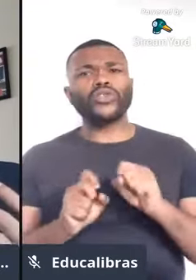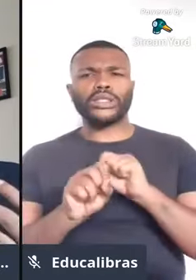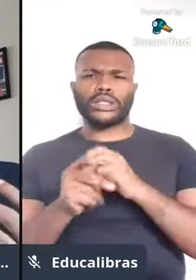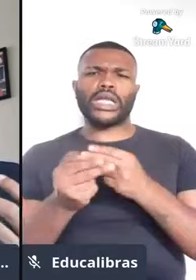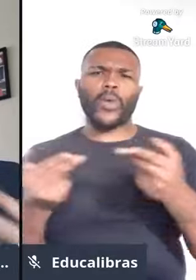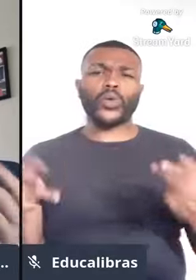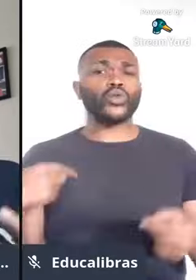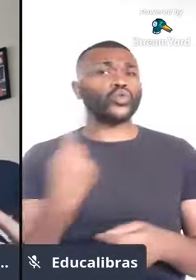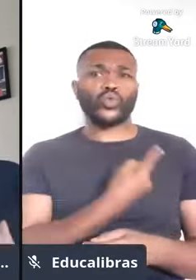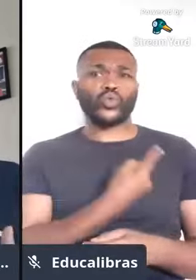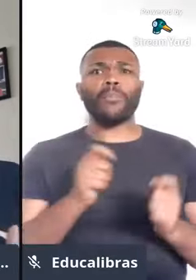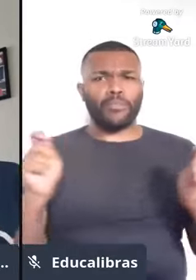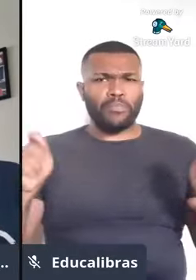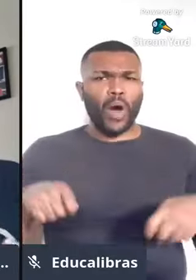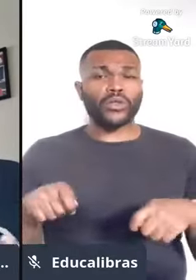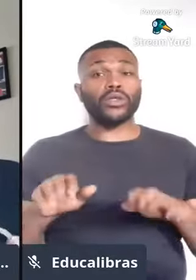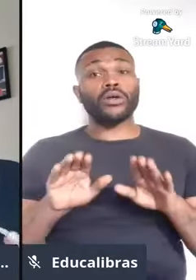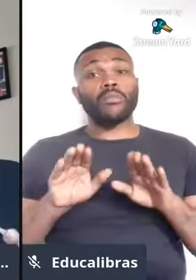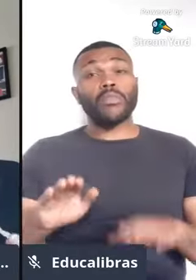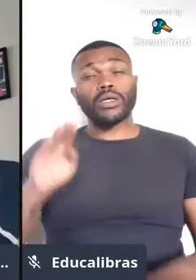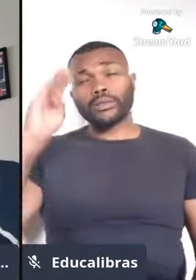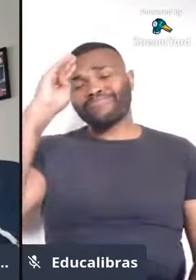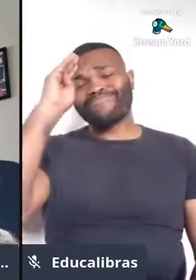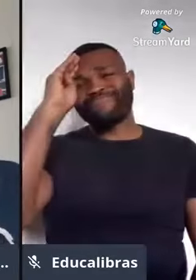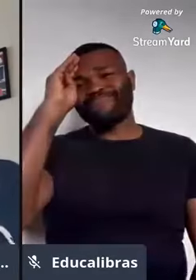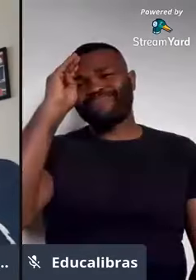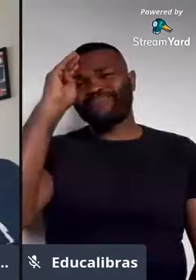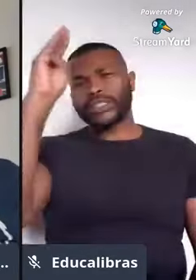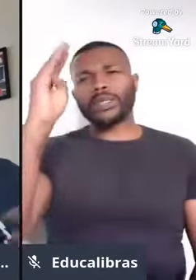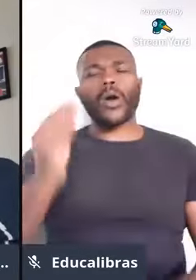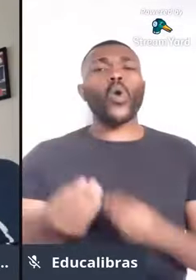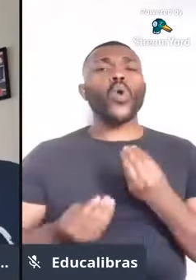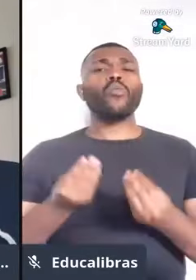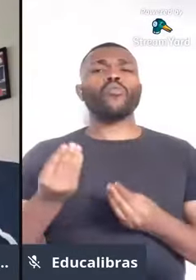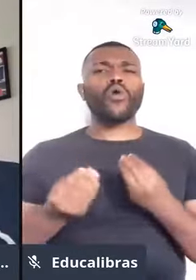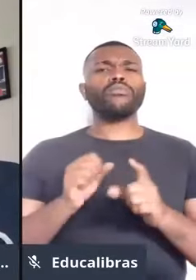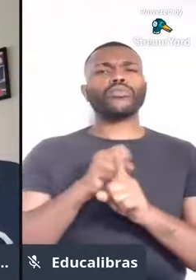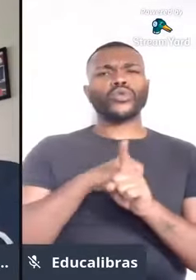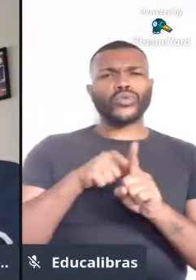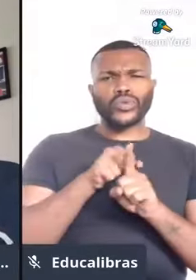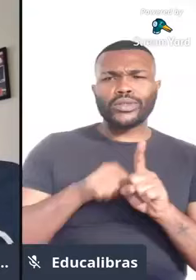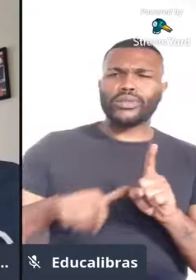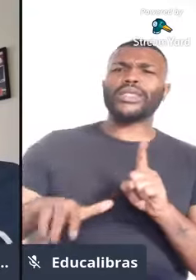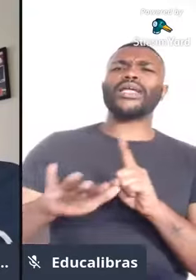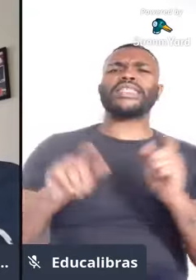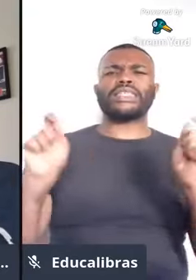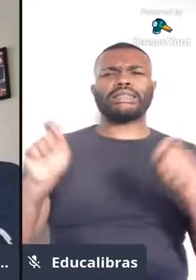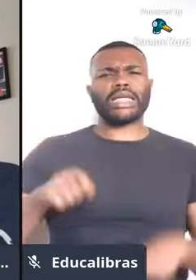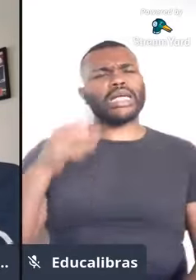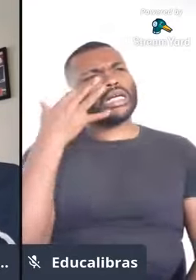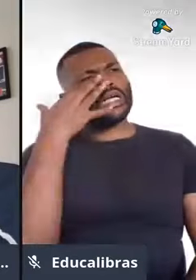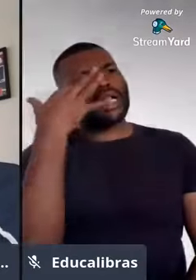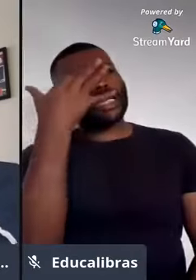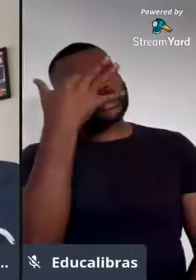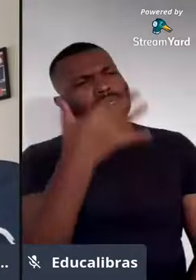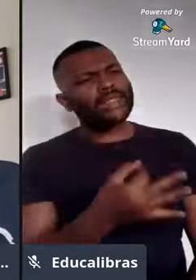pode. Mas o ponto principal é de que maneira a sociedade está aberta para ouvir, para prestar atenção, para